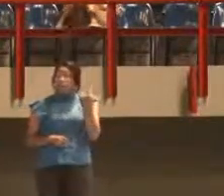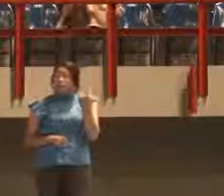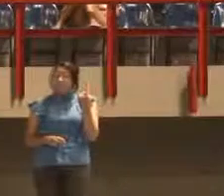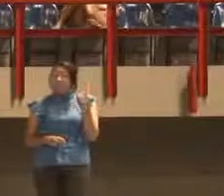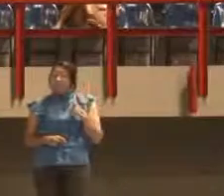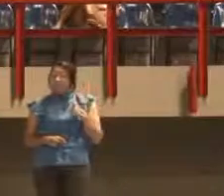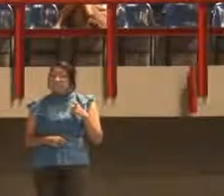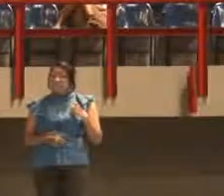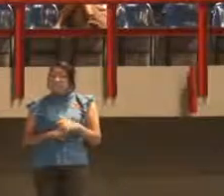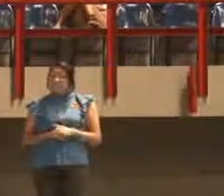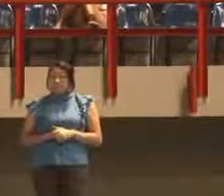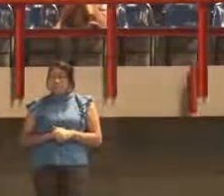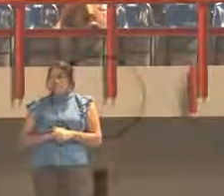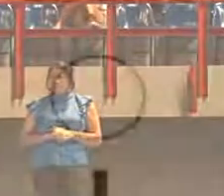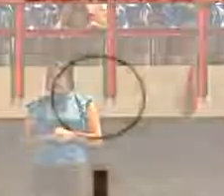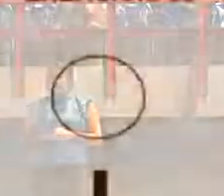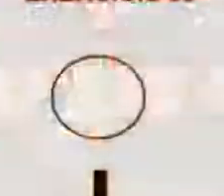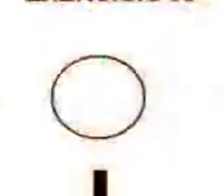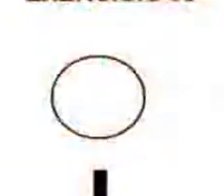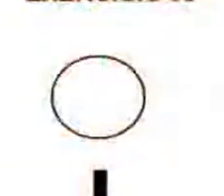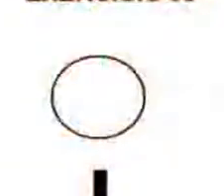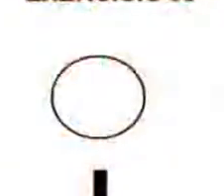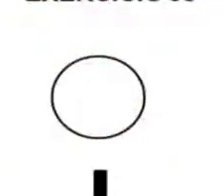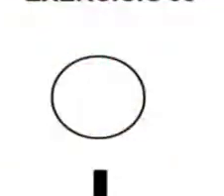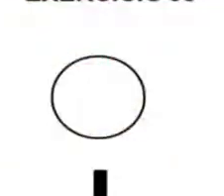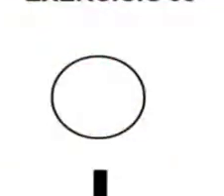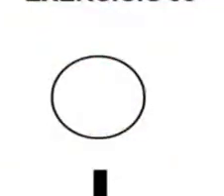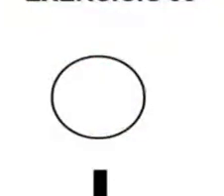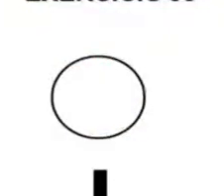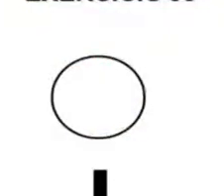ó. E essas duas cores aqui?